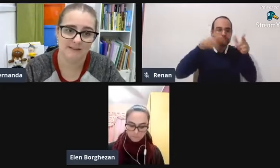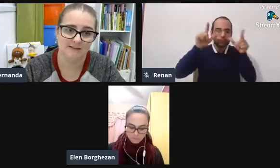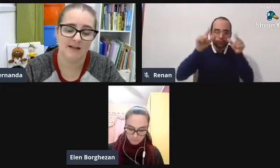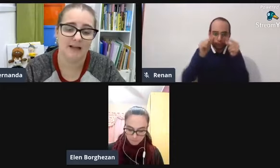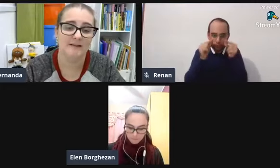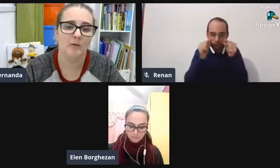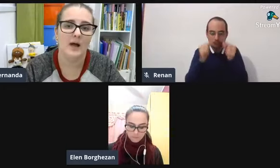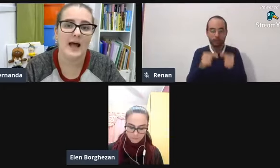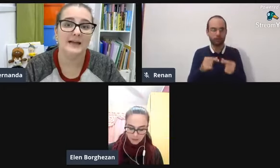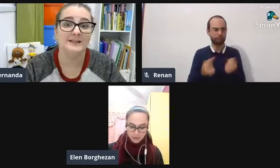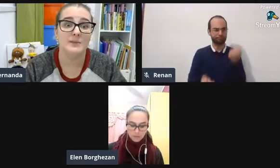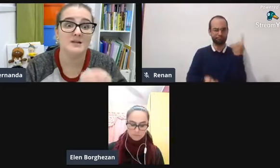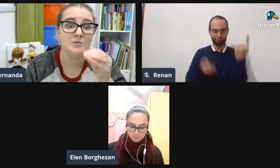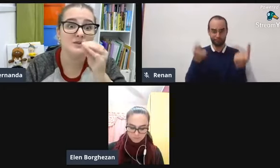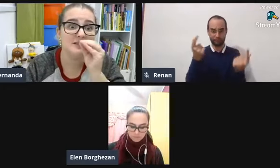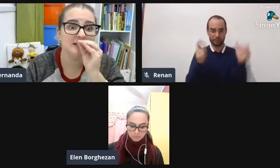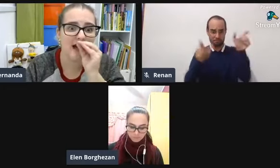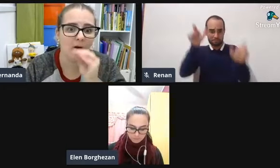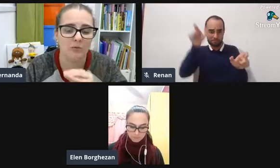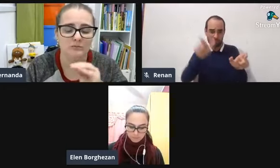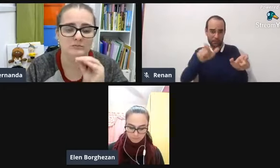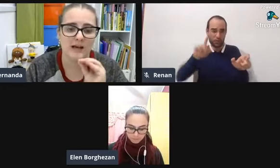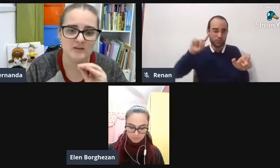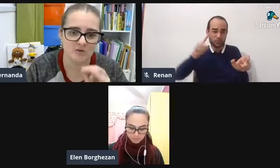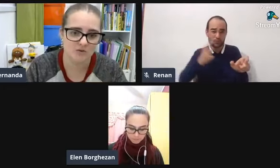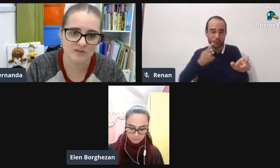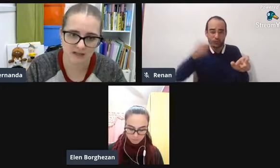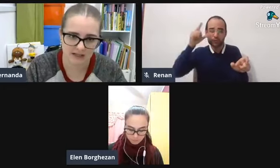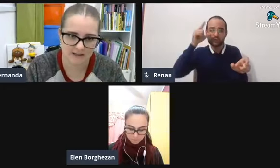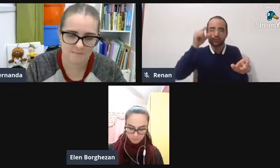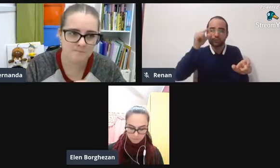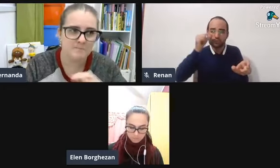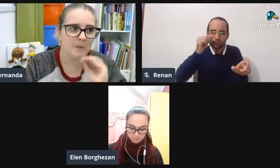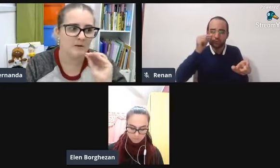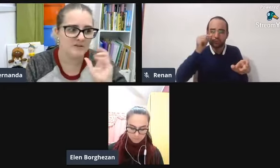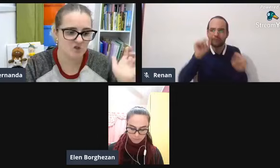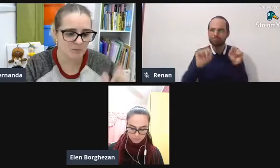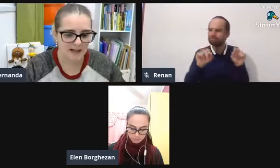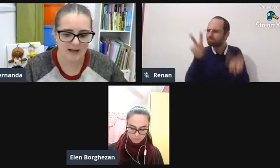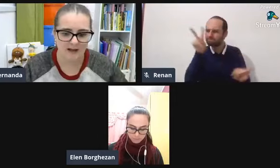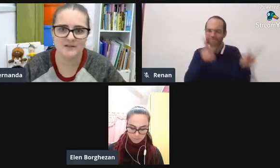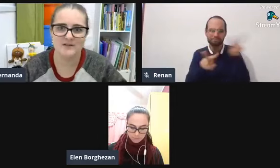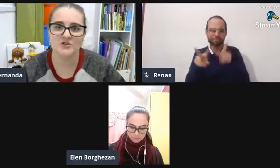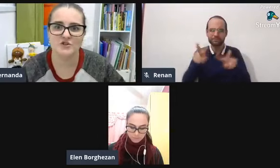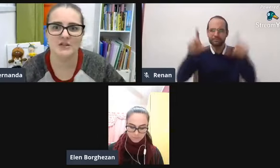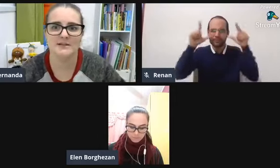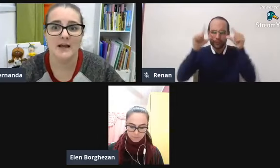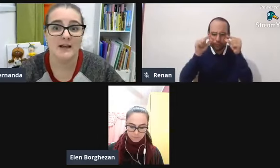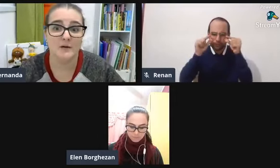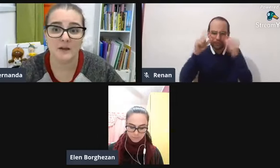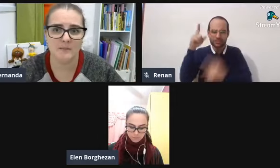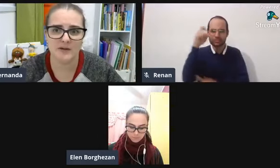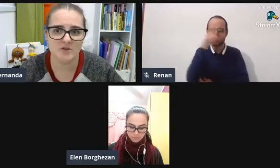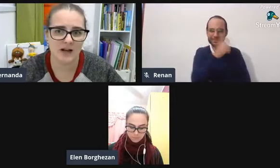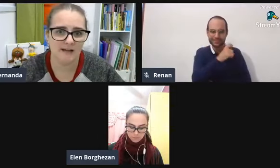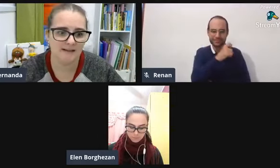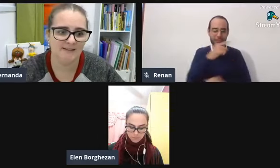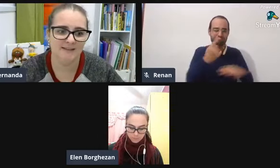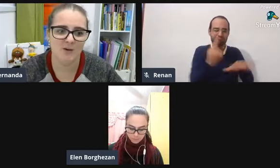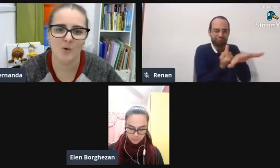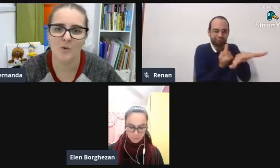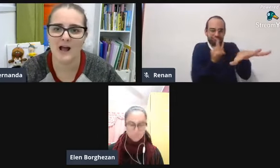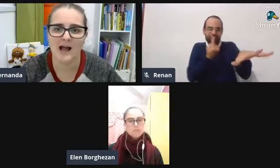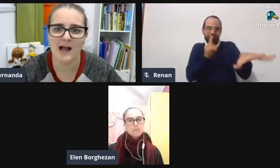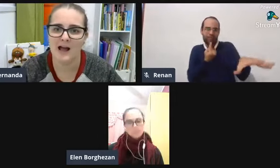conta, né? Então, até mesmo o sinal da surdo-cegueira. Eu assisti uma live esses dias e eu fiquei